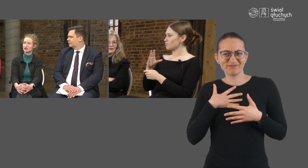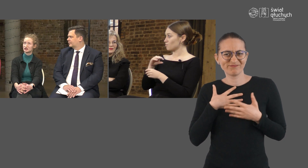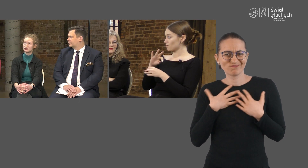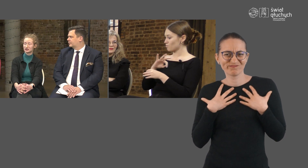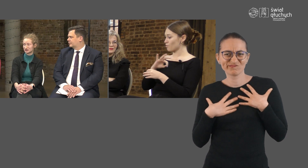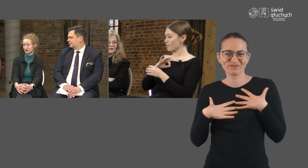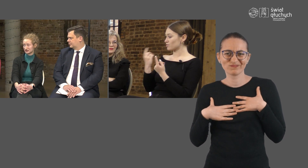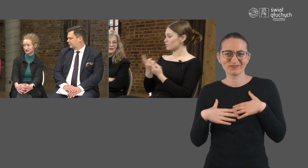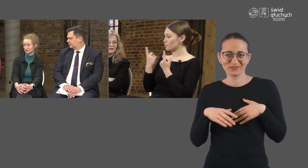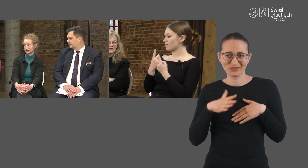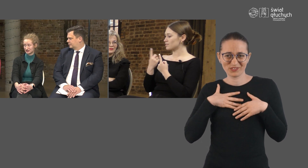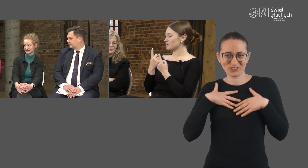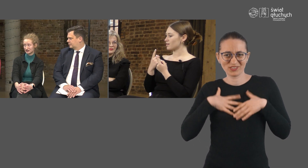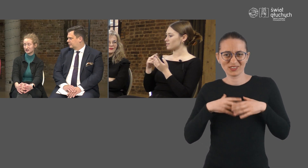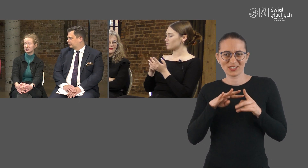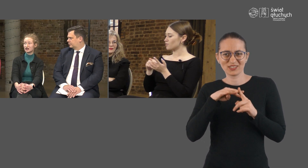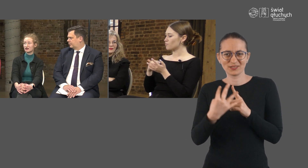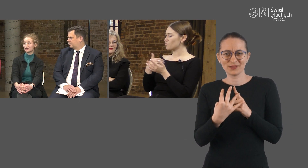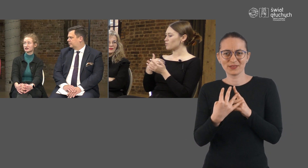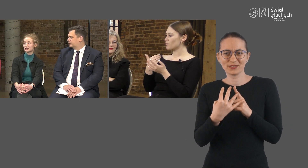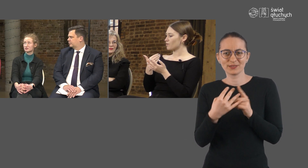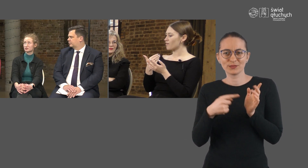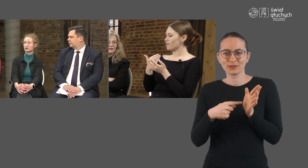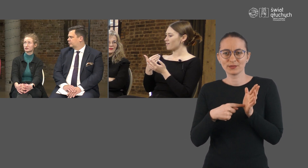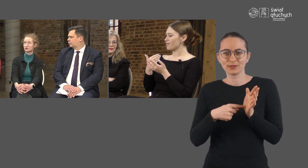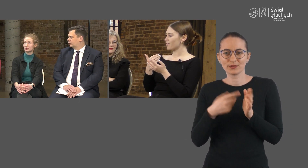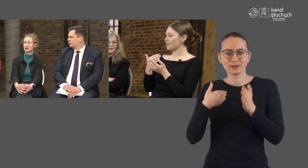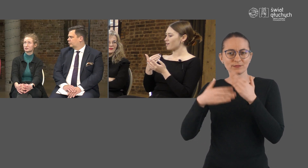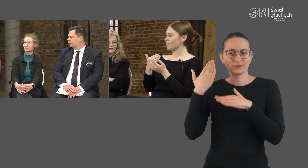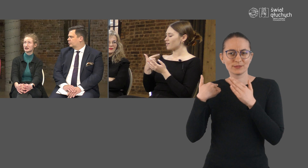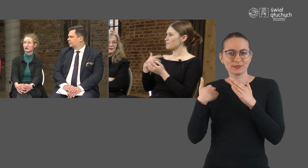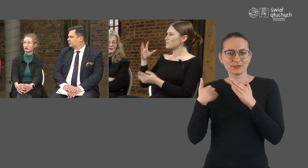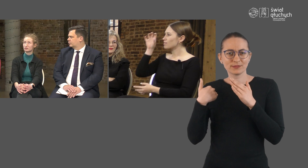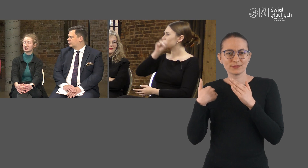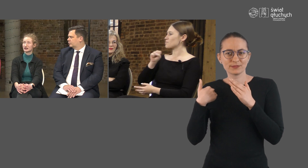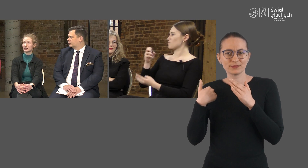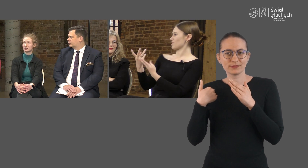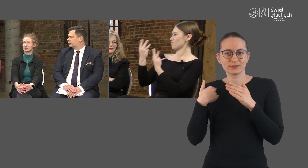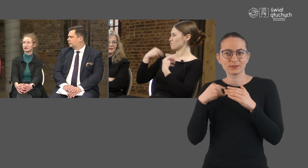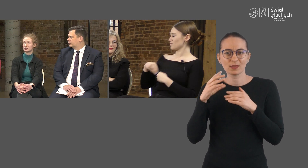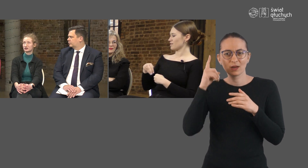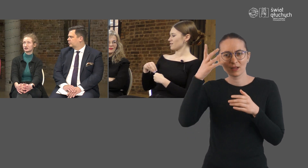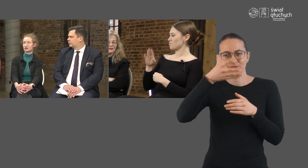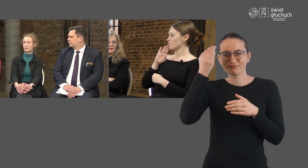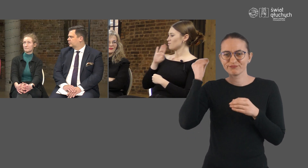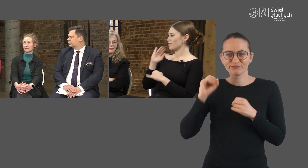to na szczęście nie była taka stricte stygmatyzacja, ale faktycznie po prostu zapominano o mnie